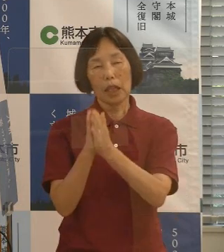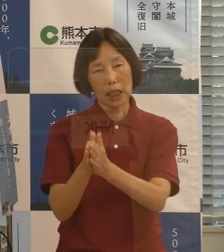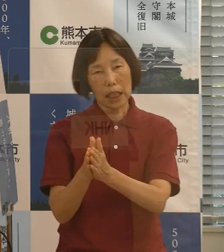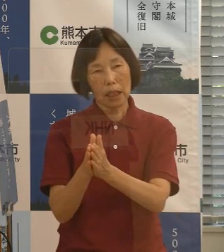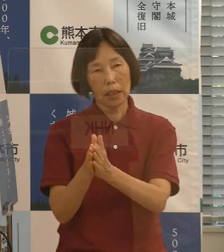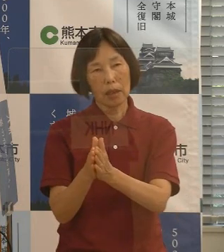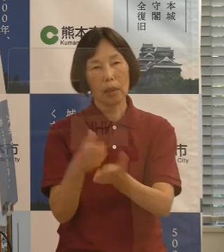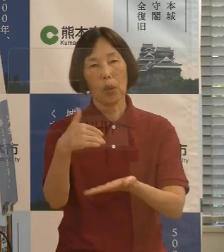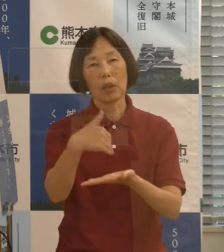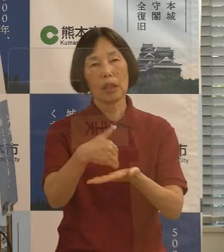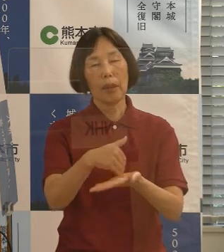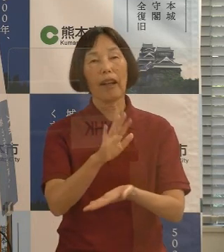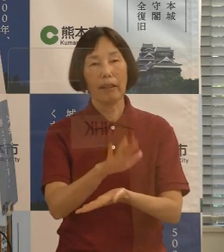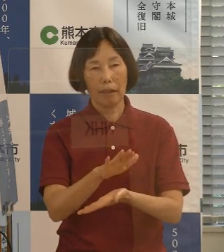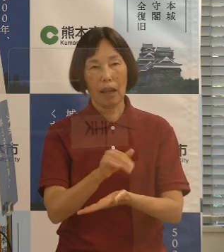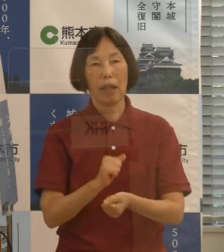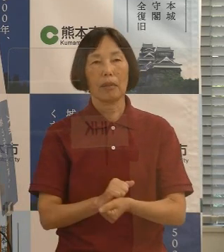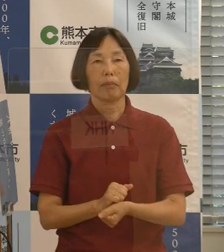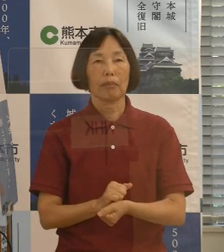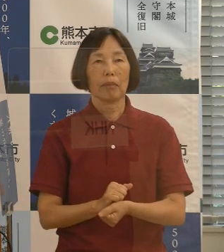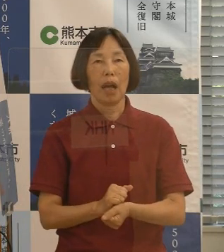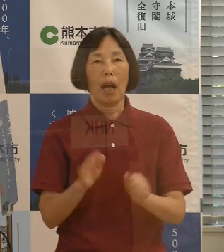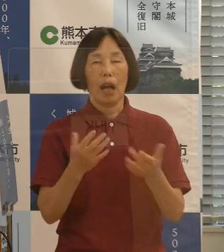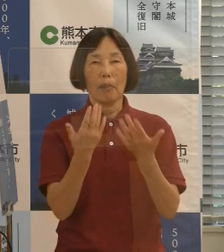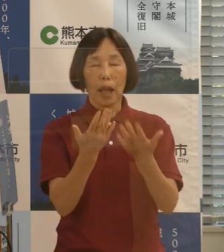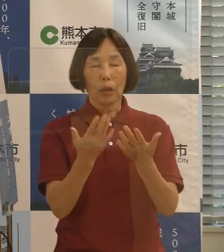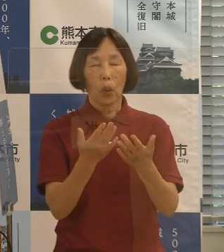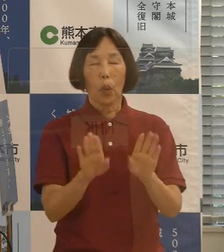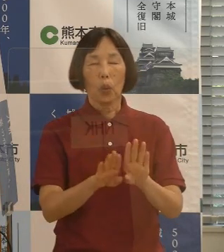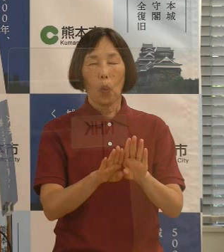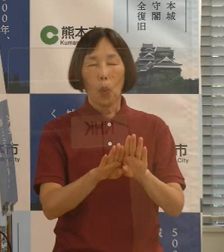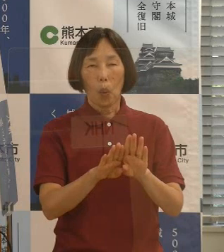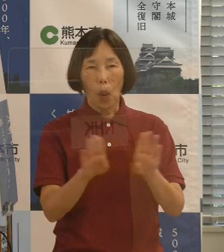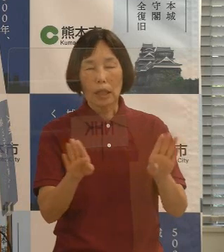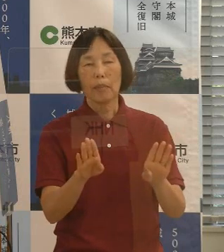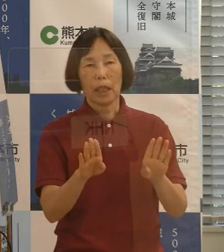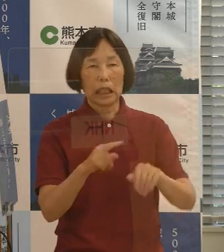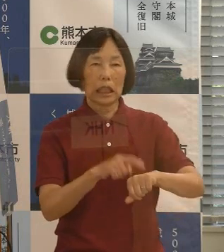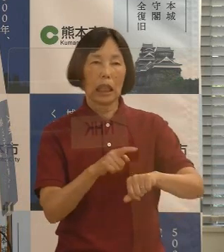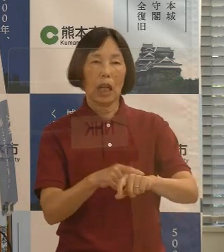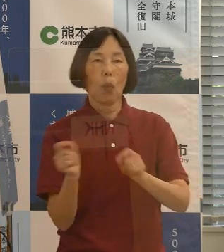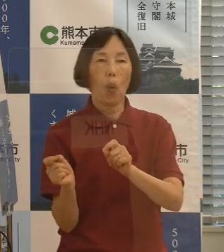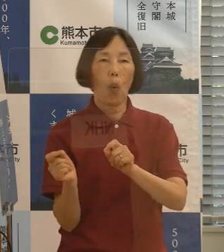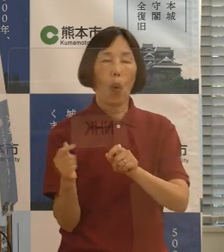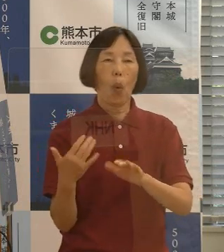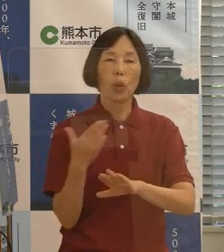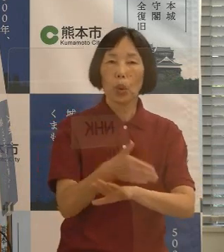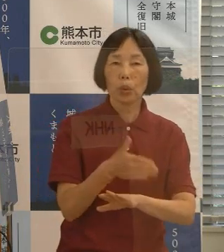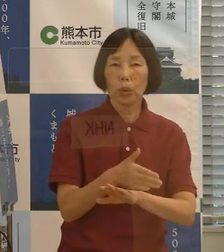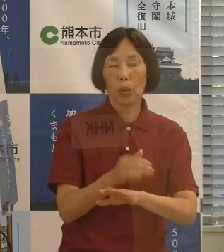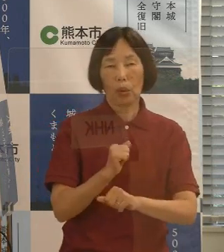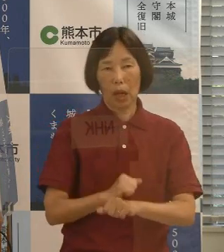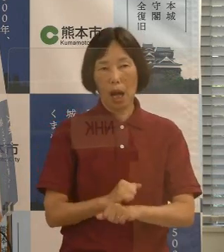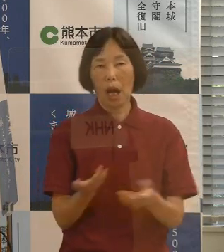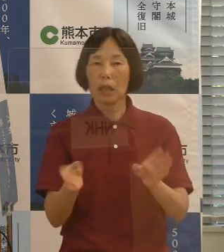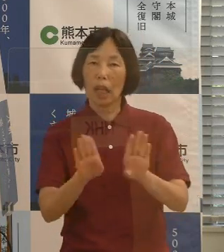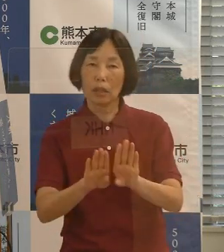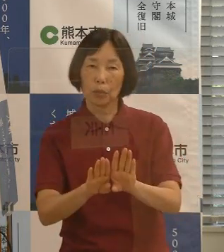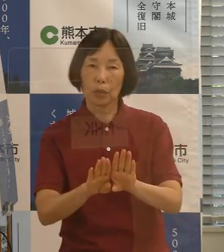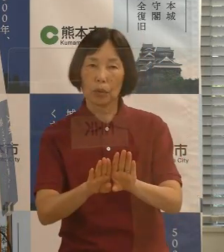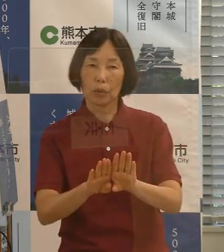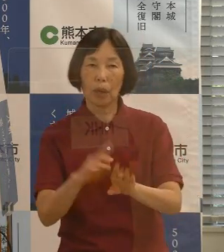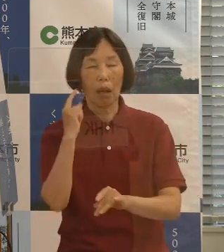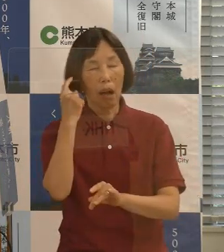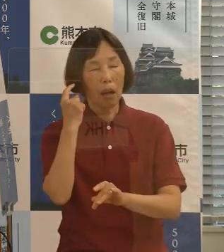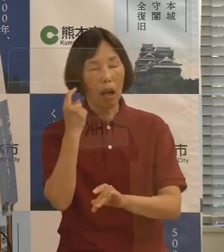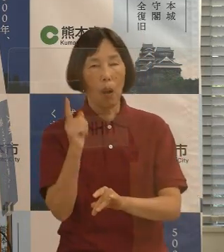に会社を遅らせるとか休校とか、そういったところまでは、 はい、今ですね、まあ、